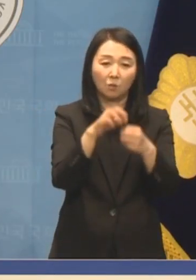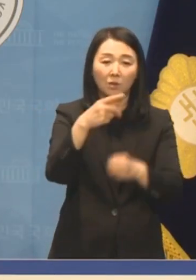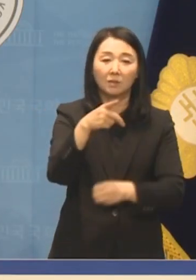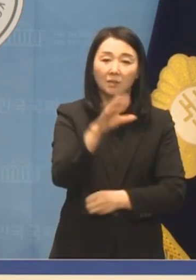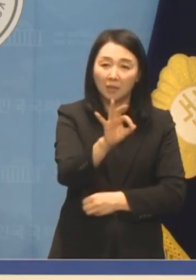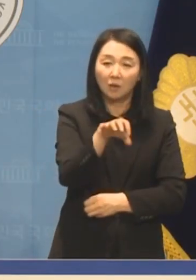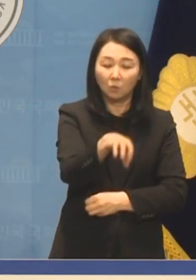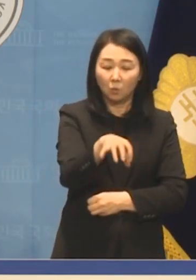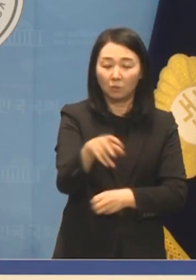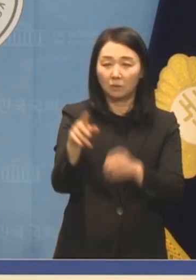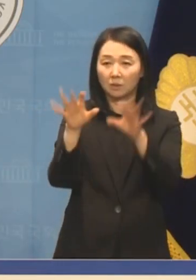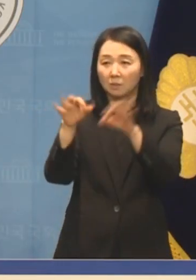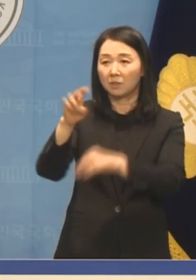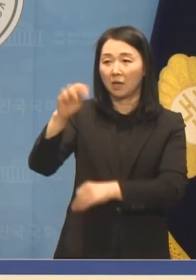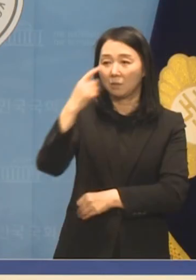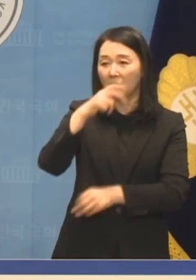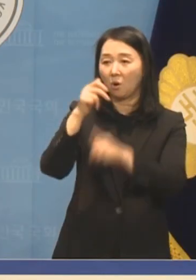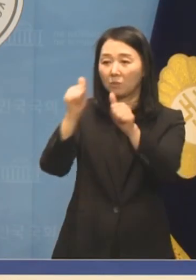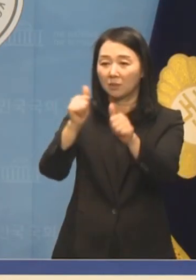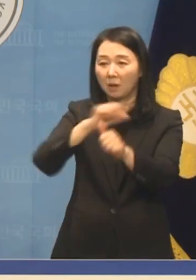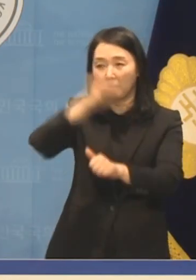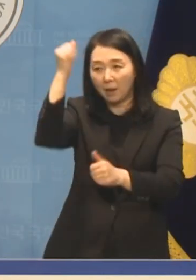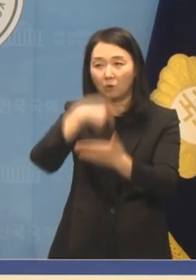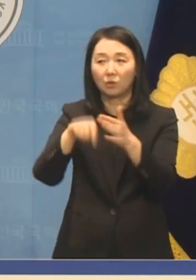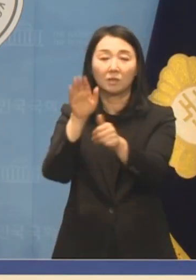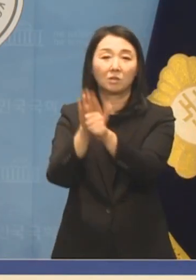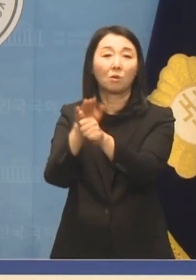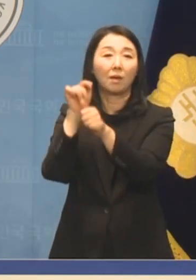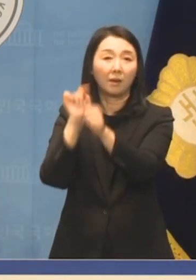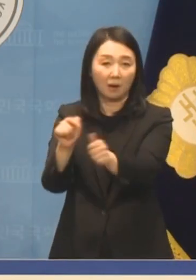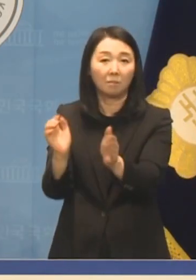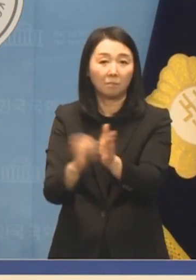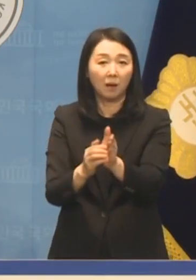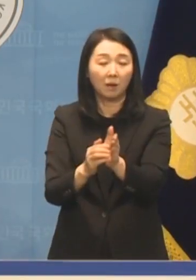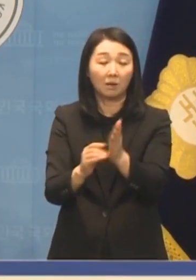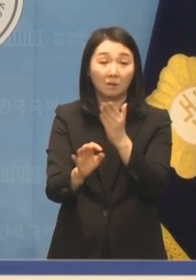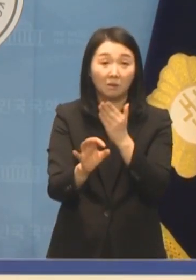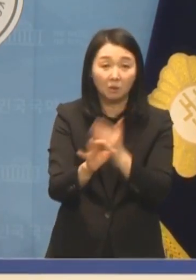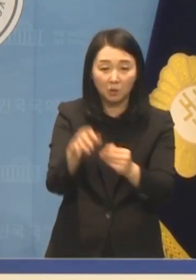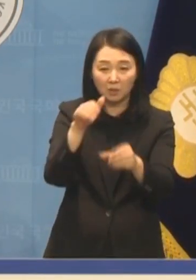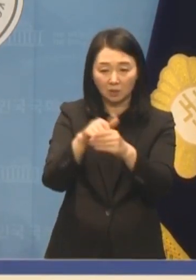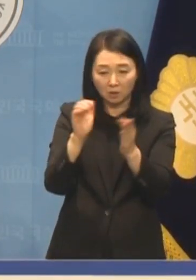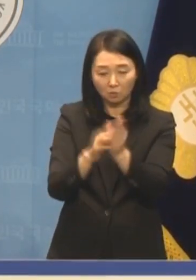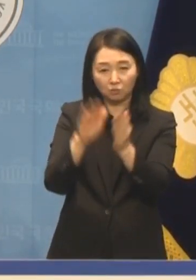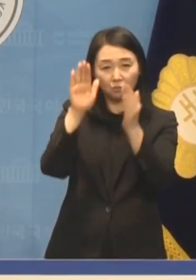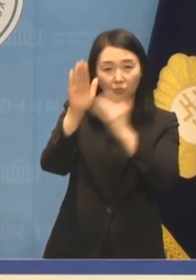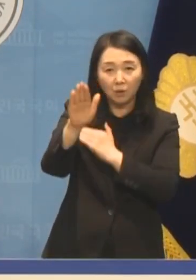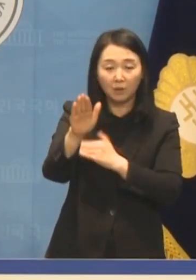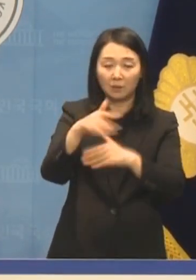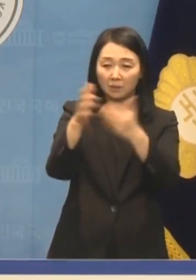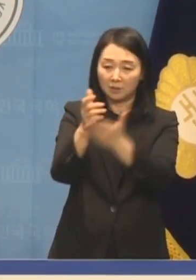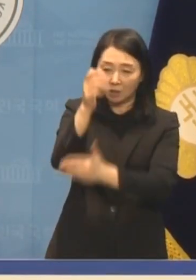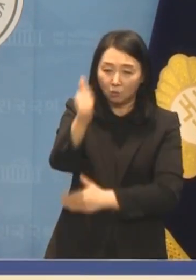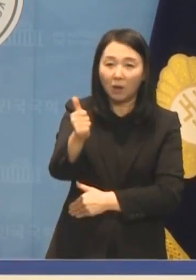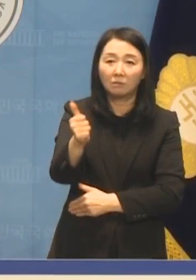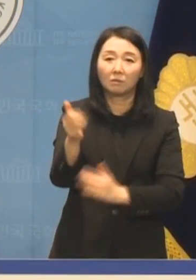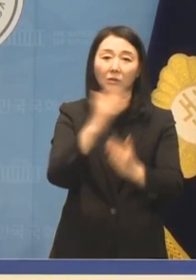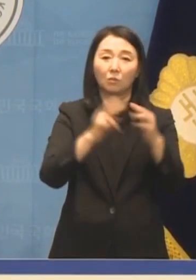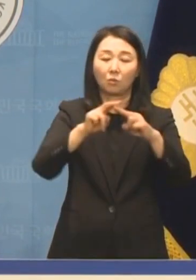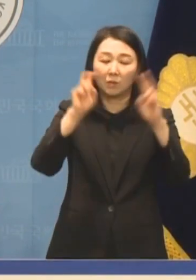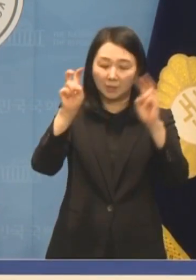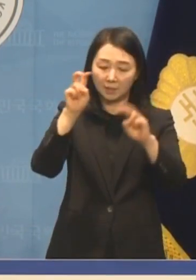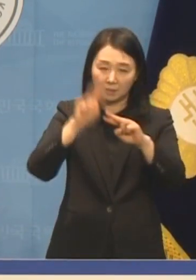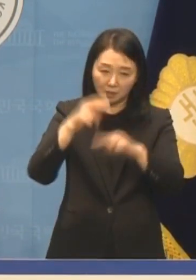의창구에 김상민 검사가 당선되도록 지원해라. 그러면 선거가 끝나고 장관 또는 공기업 사장